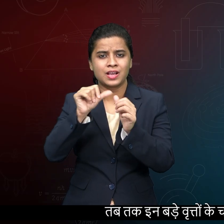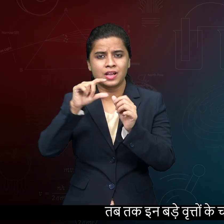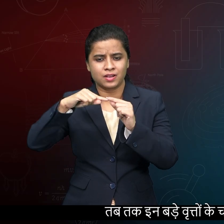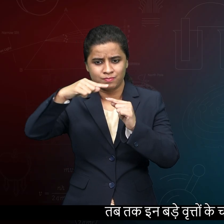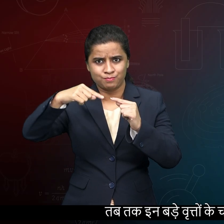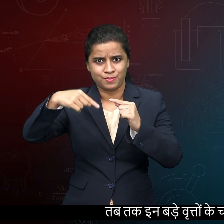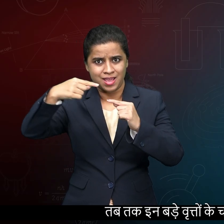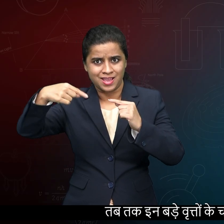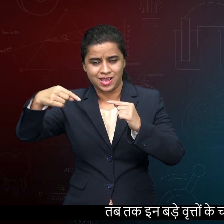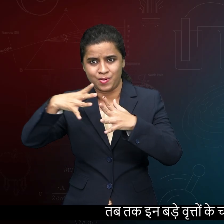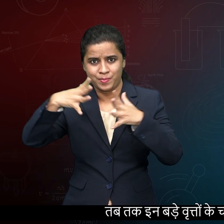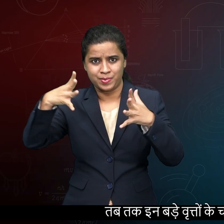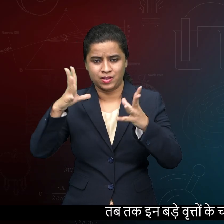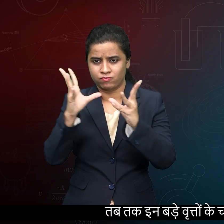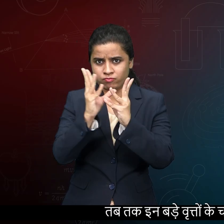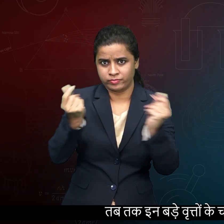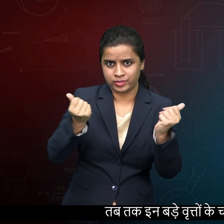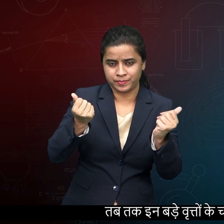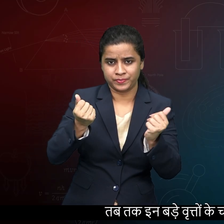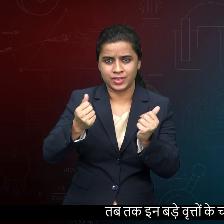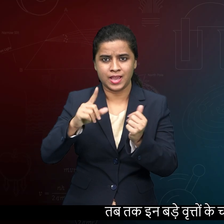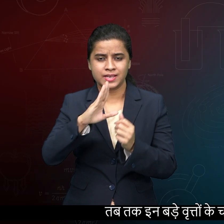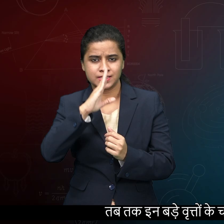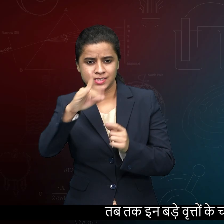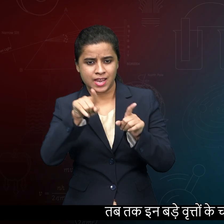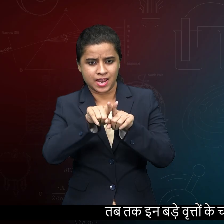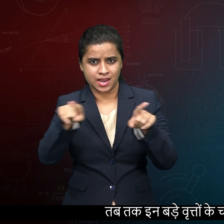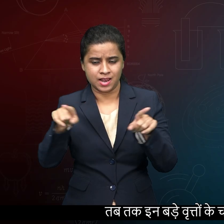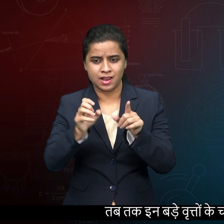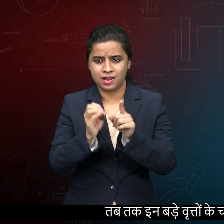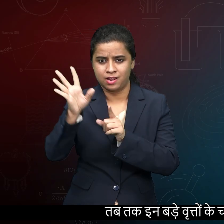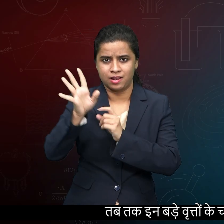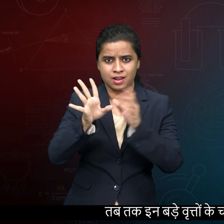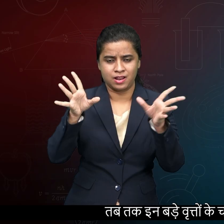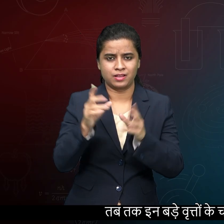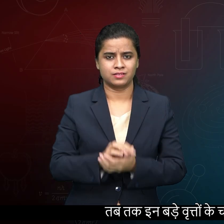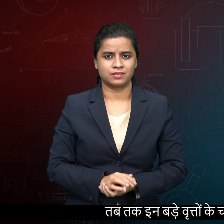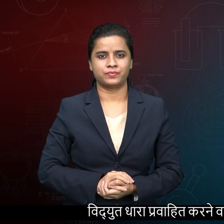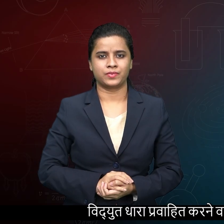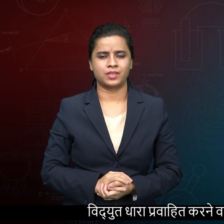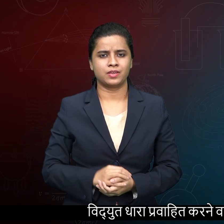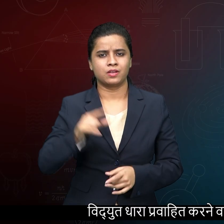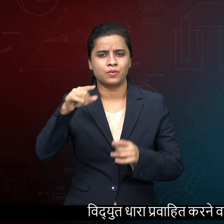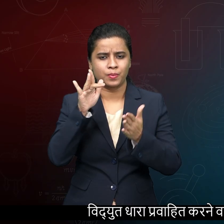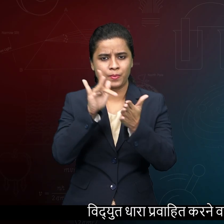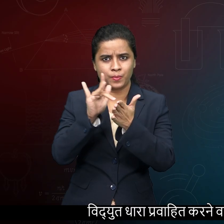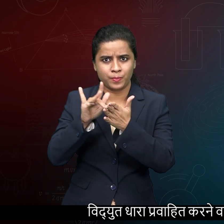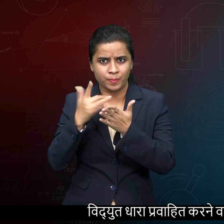वृत्तों के चाप सीधी रेखाओं के रूप में दिखाई देंगे। विद्युत धारा प्रवाहित